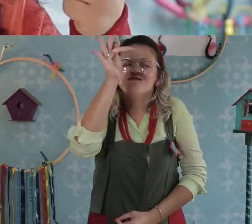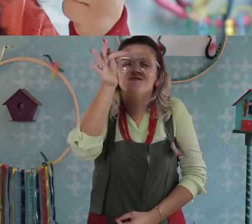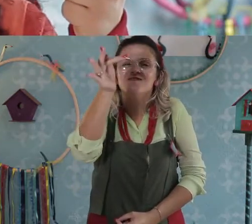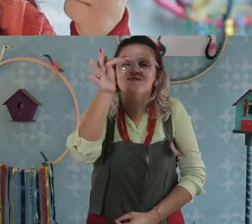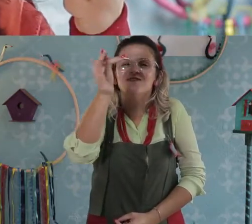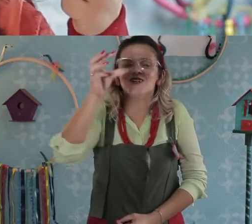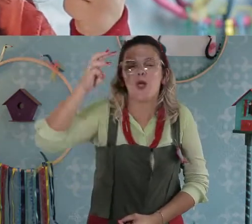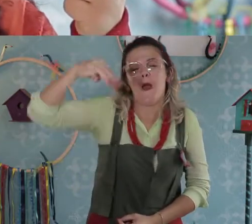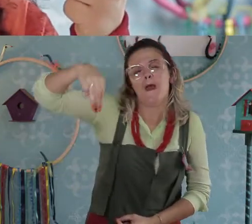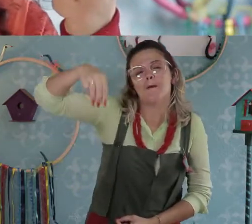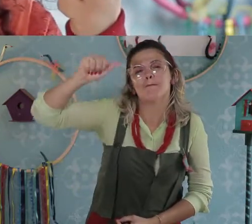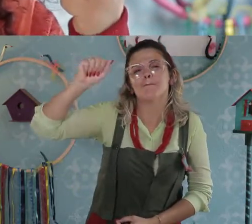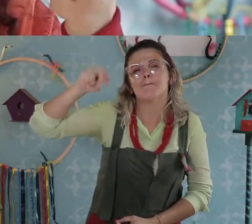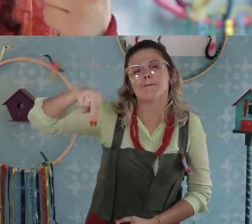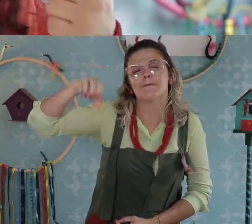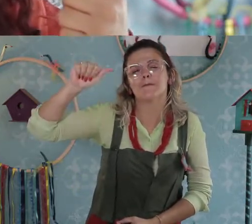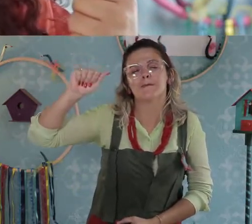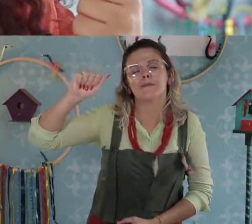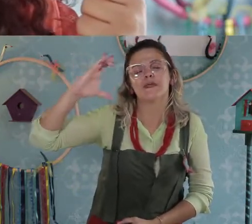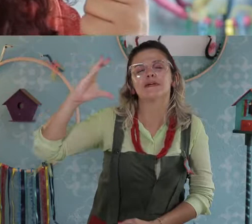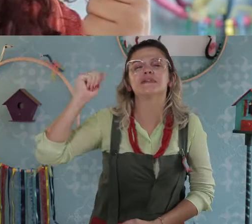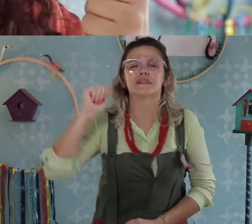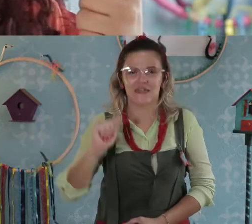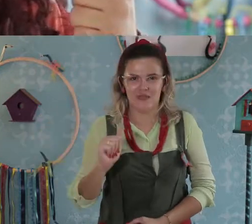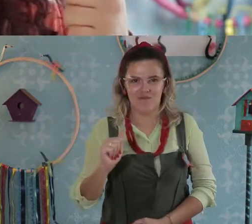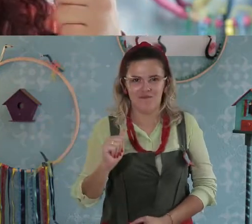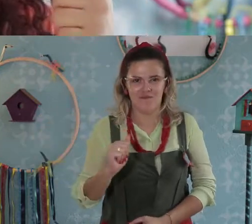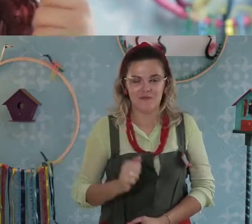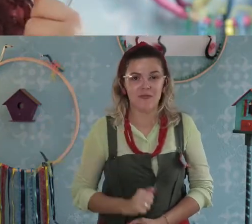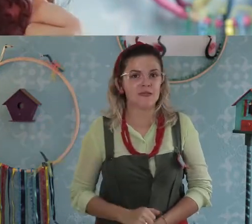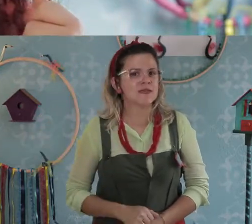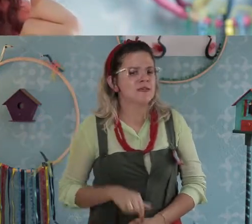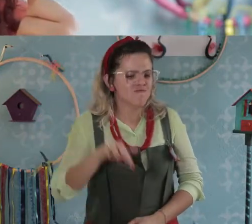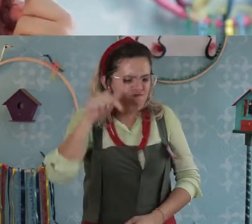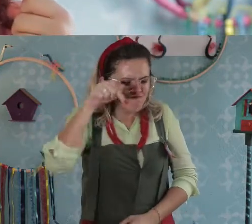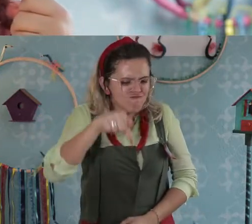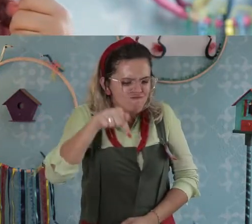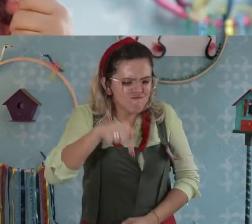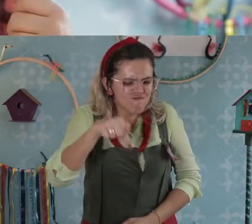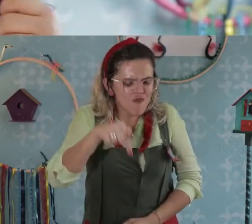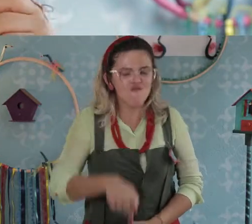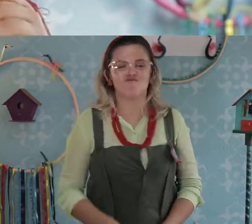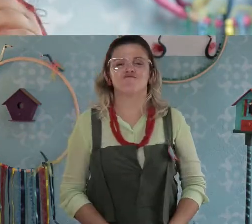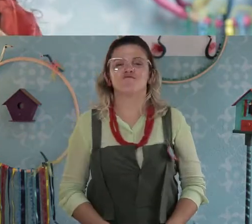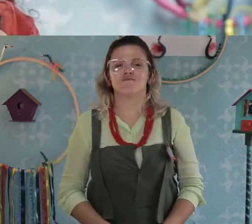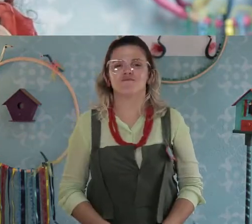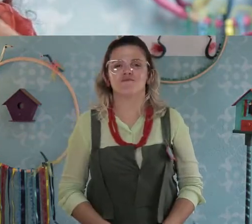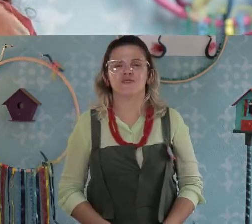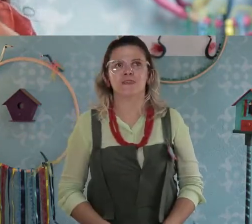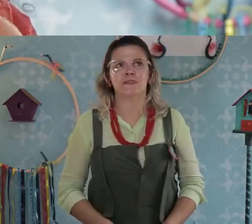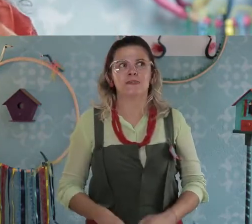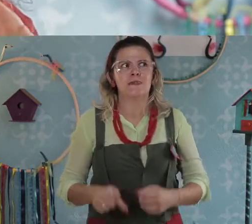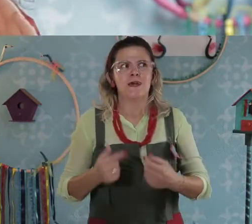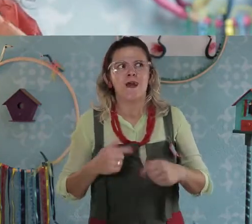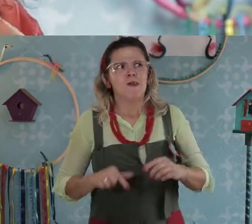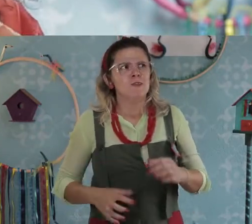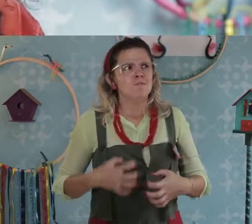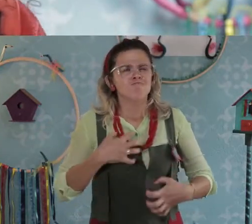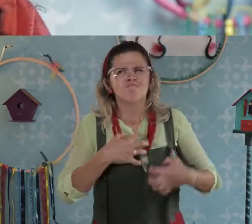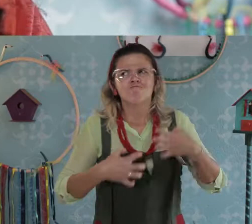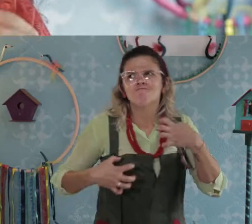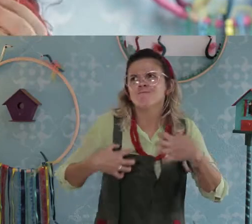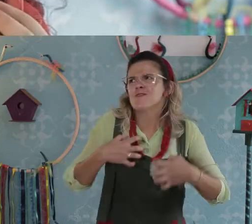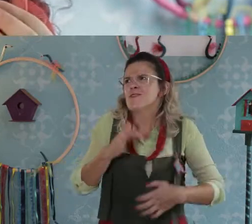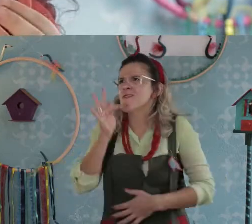preciso, de pé no chão e mente certa do que queria, ele tinha esse jeito de